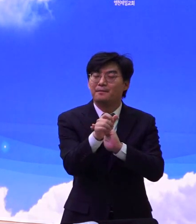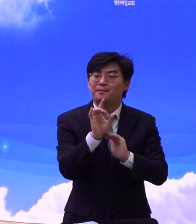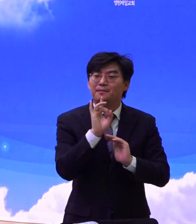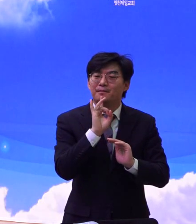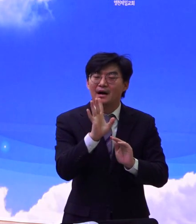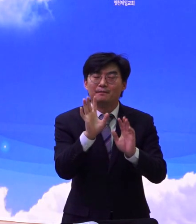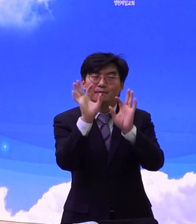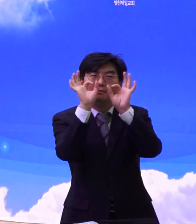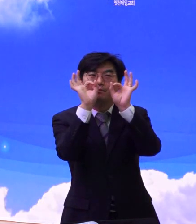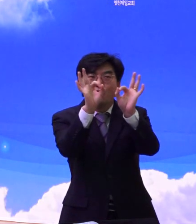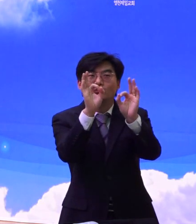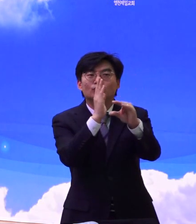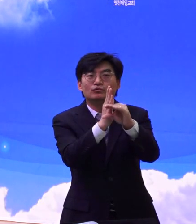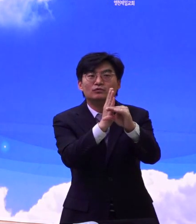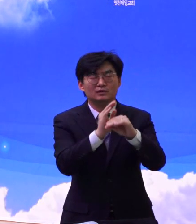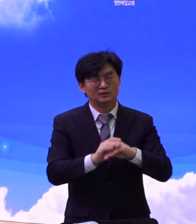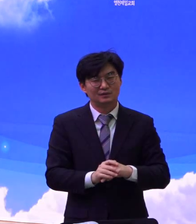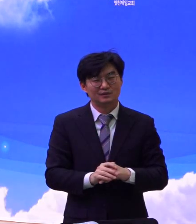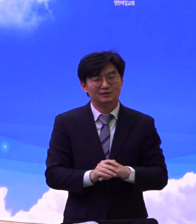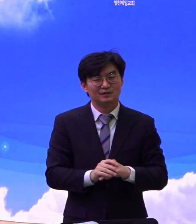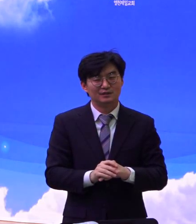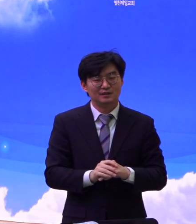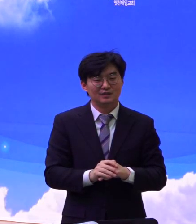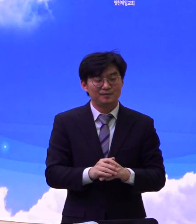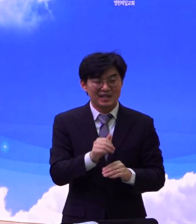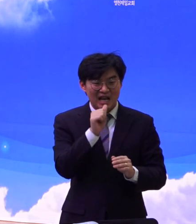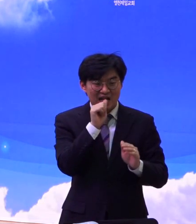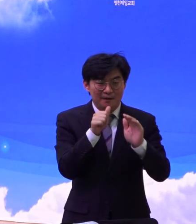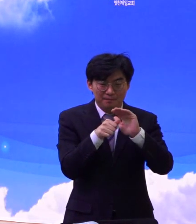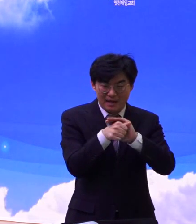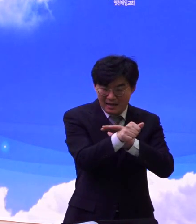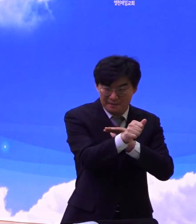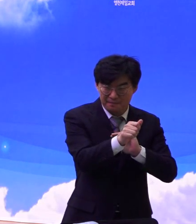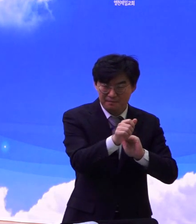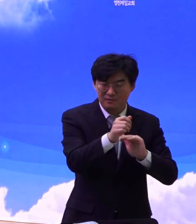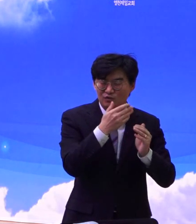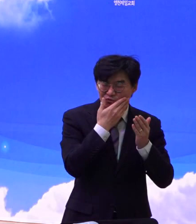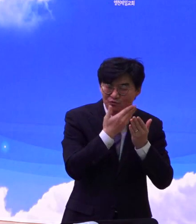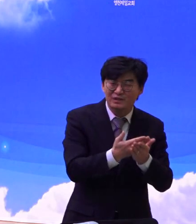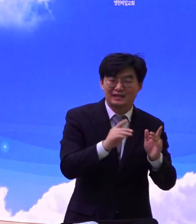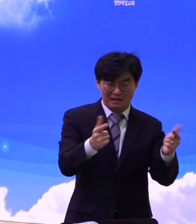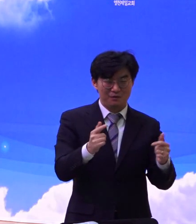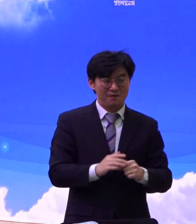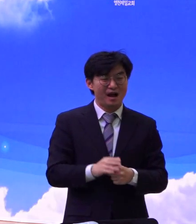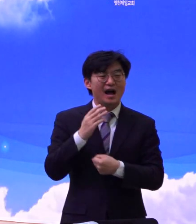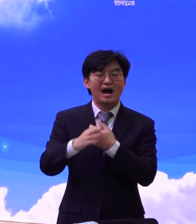말도 안 되는 하나님의 백성 속에 그 가운데 일어난 말도 안 되는 일이 된 것입니다.